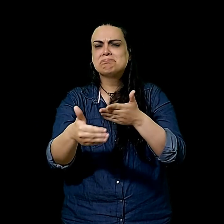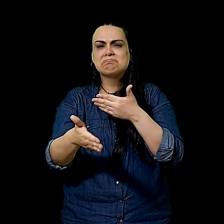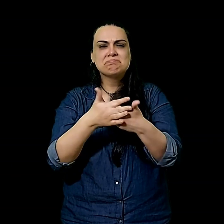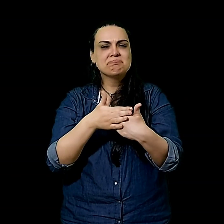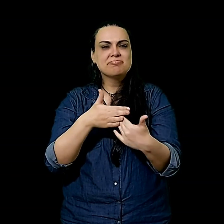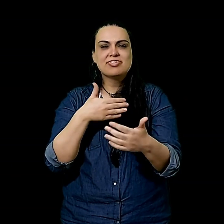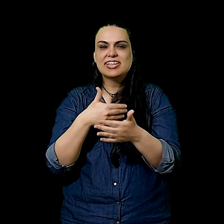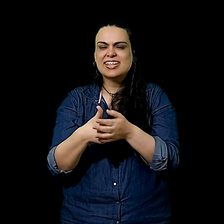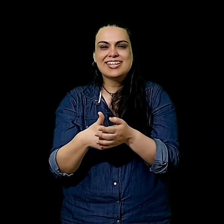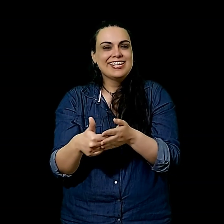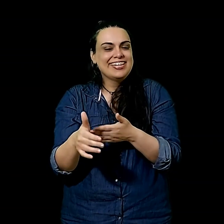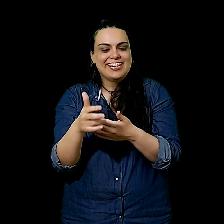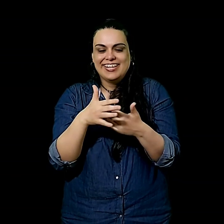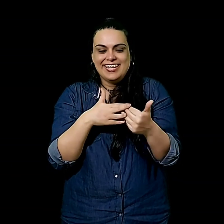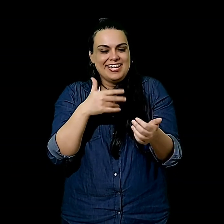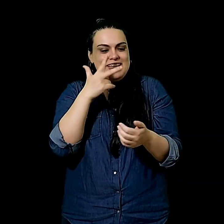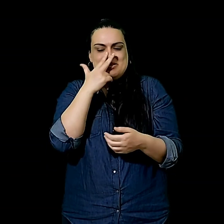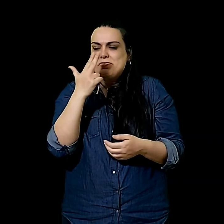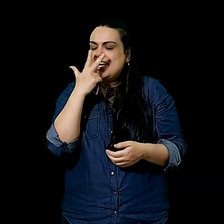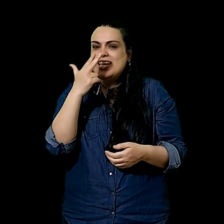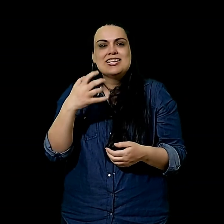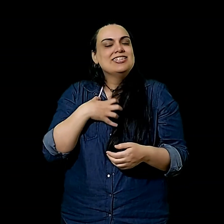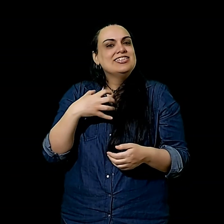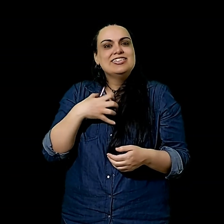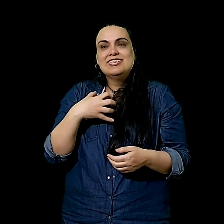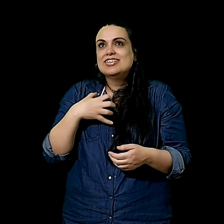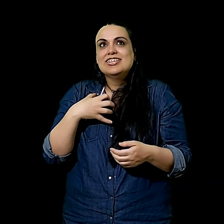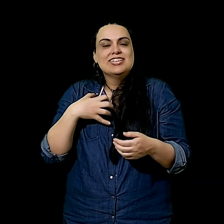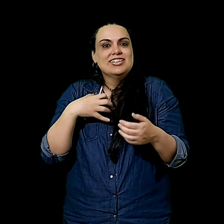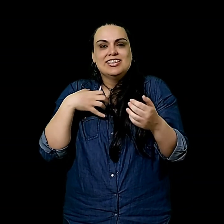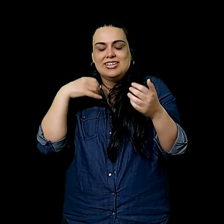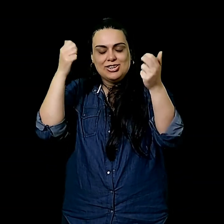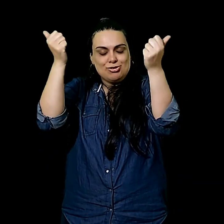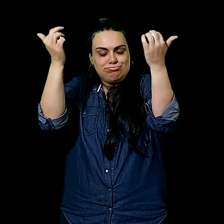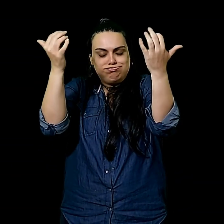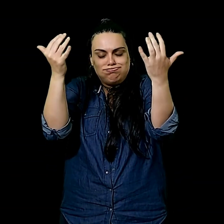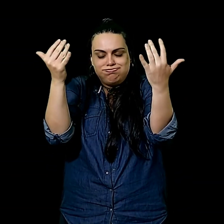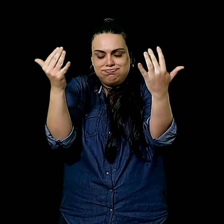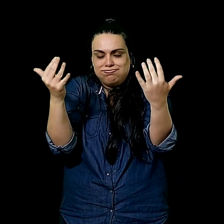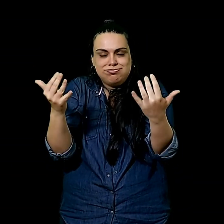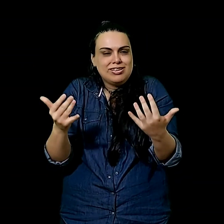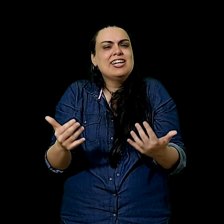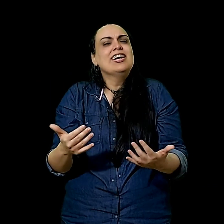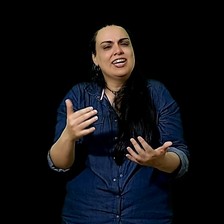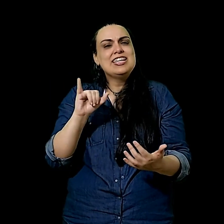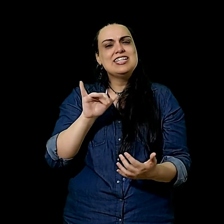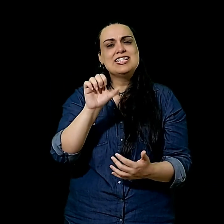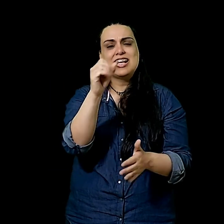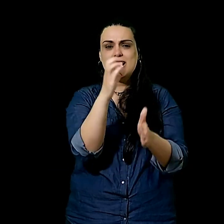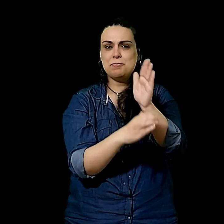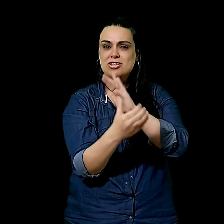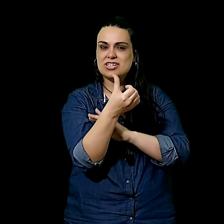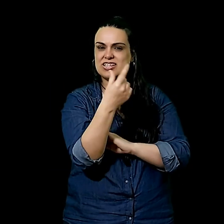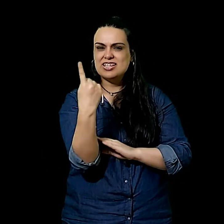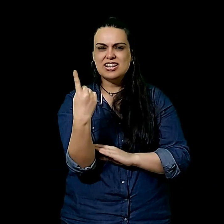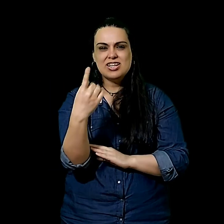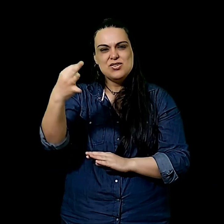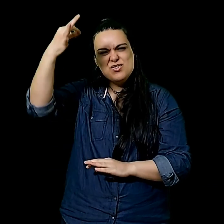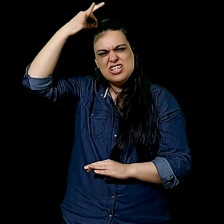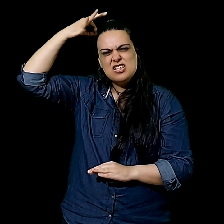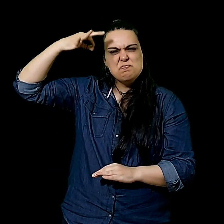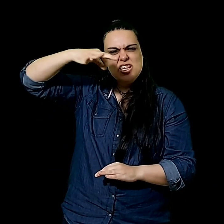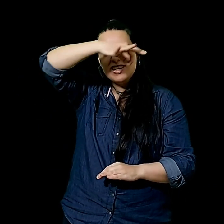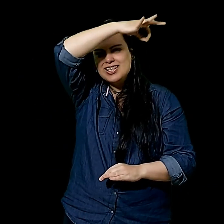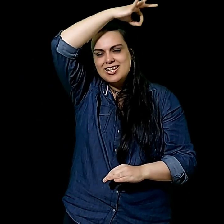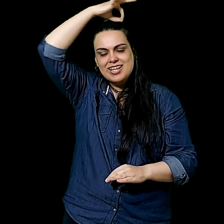for. Amém. Escorre assim, ó, tá saindo pela tela. E eu quero Glória a crer Deus. que o que a Bíblia diz em Isaías, capítulo 61, o Espírito